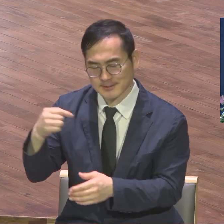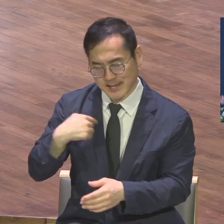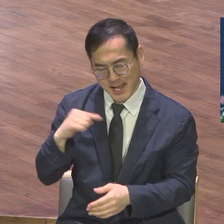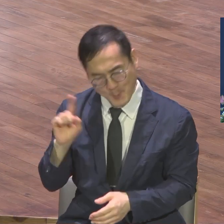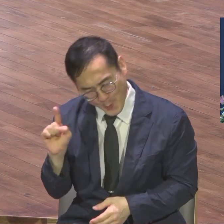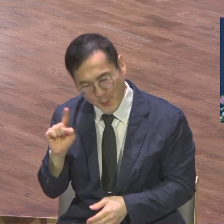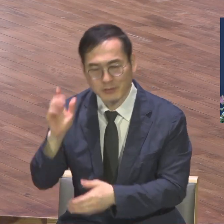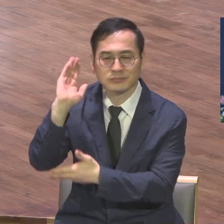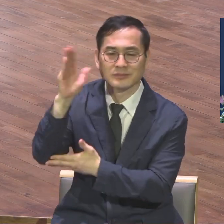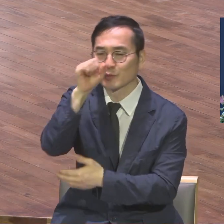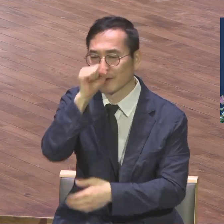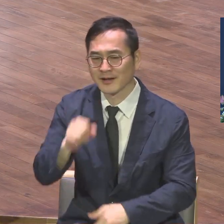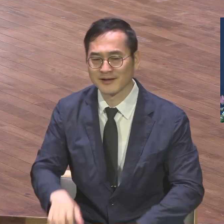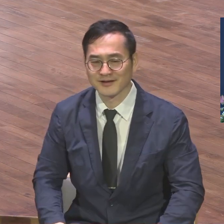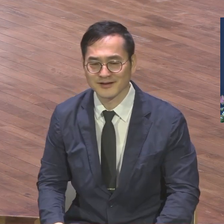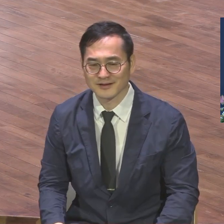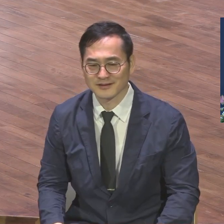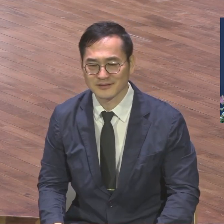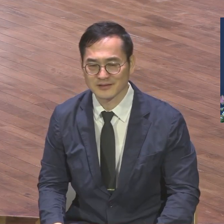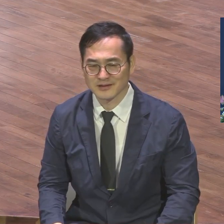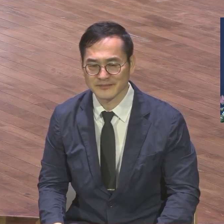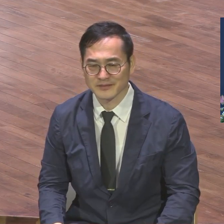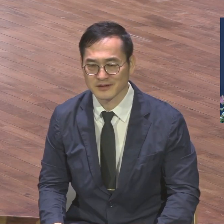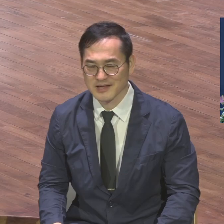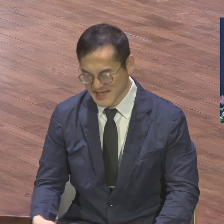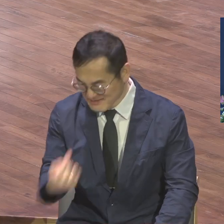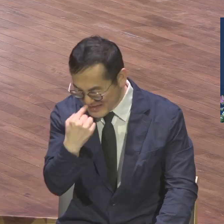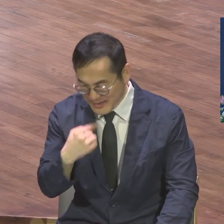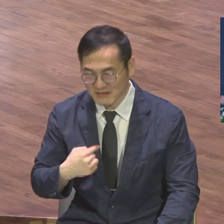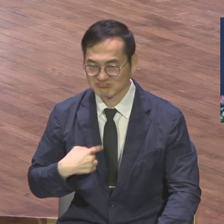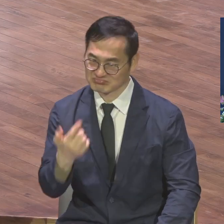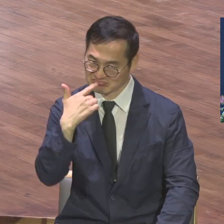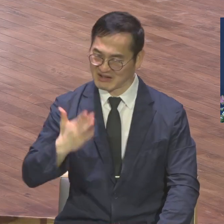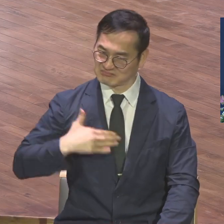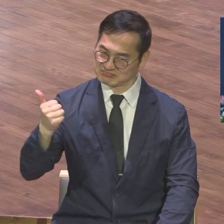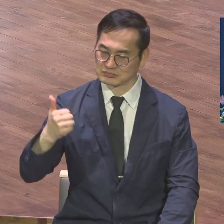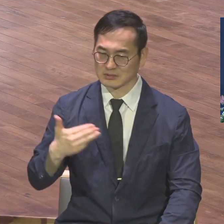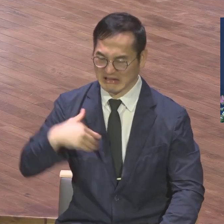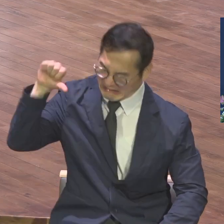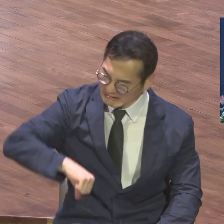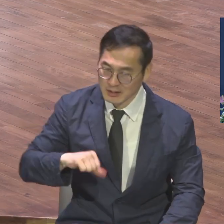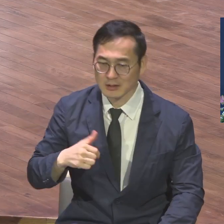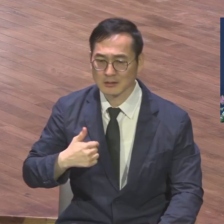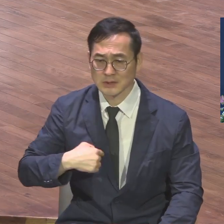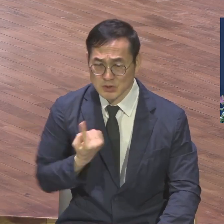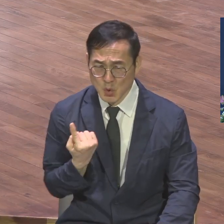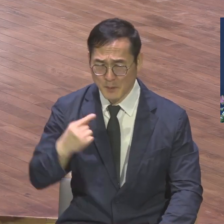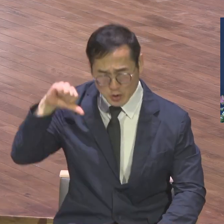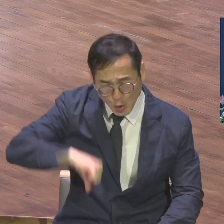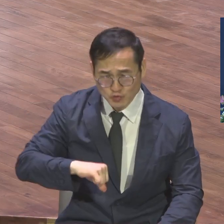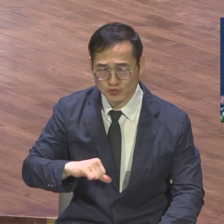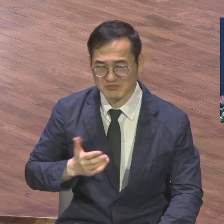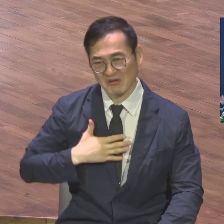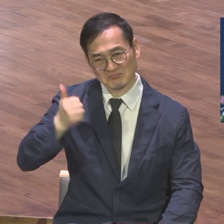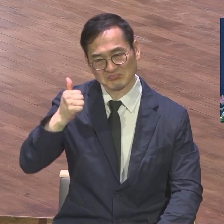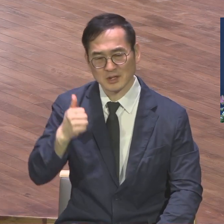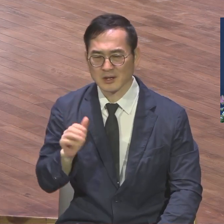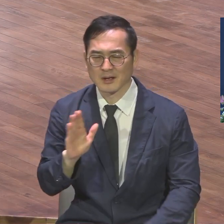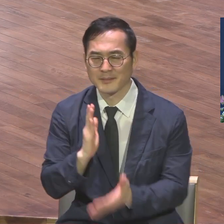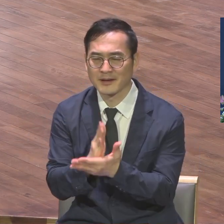답이 나와. 그래야 여러분 문제 사건 통해서 합력하여 서리는 하나님을 체험할 수가 있다.